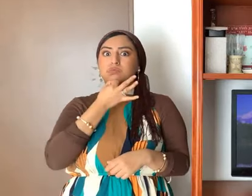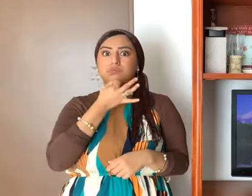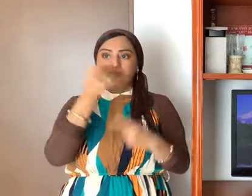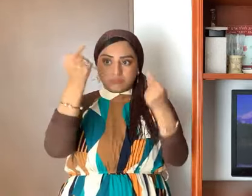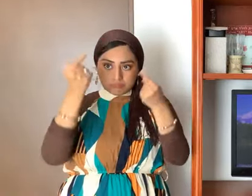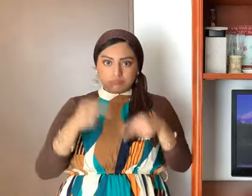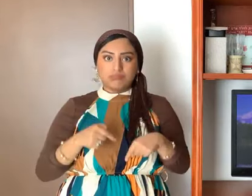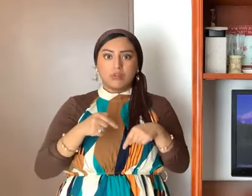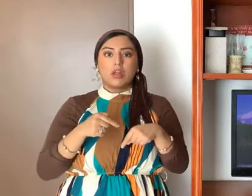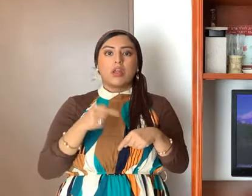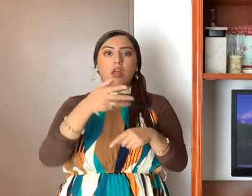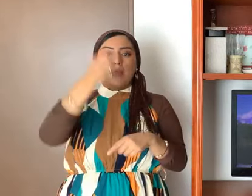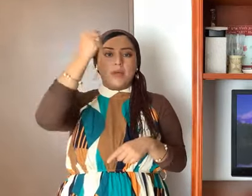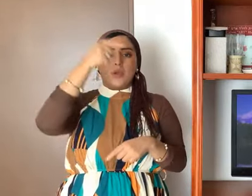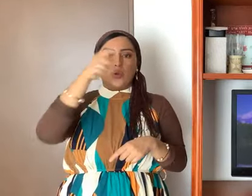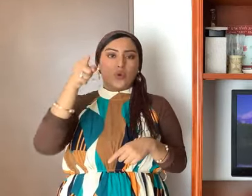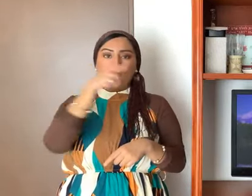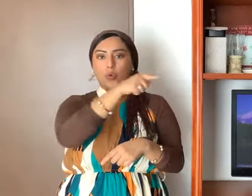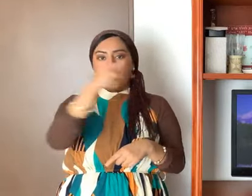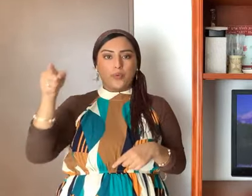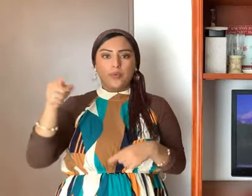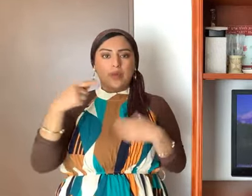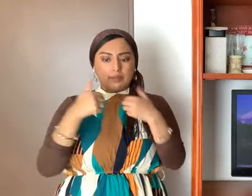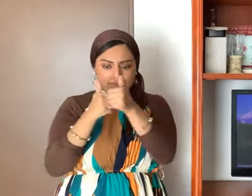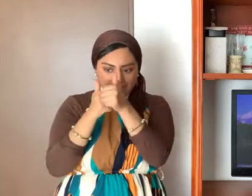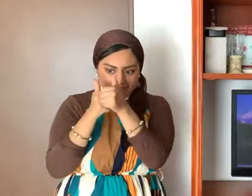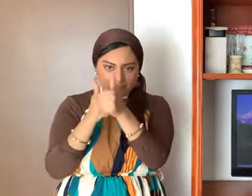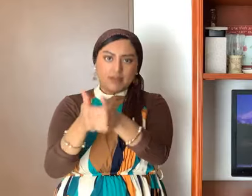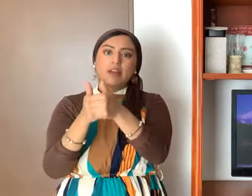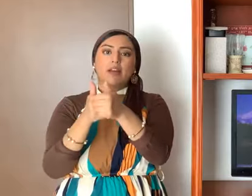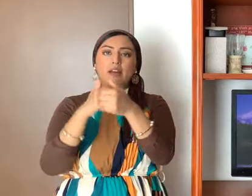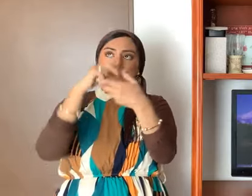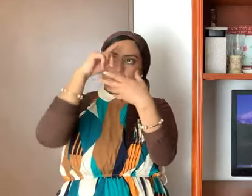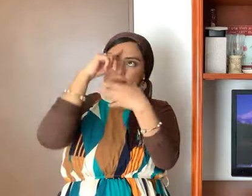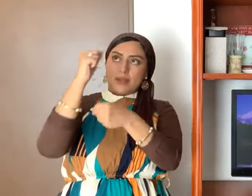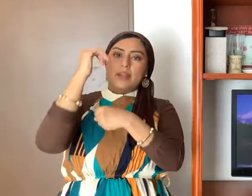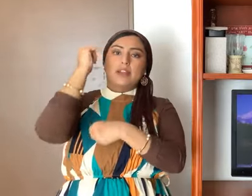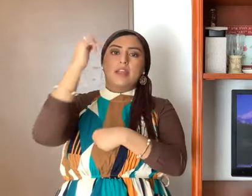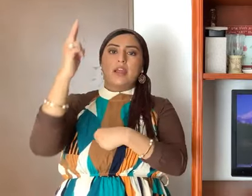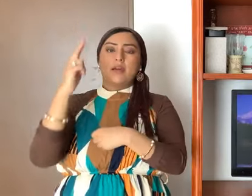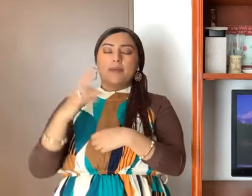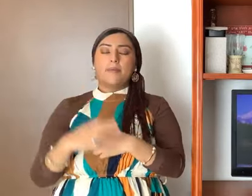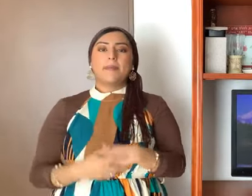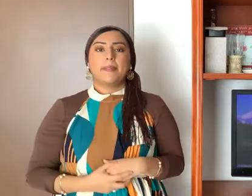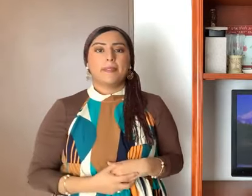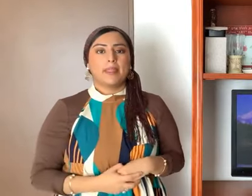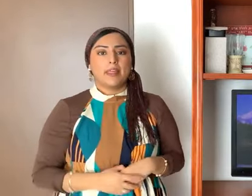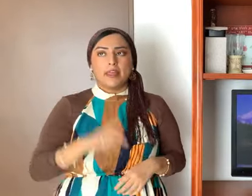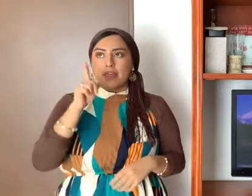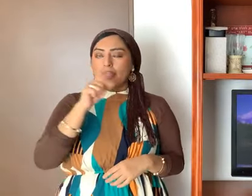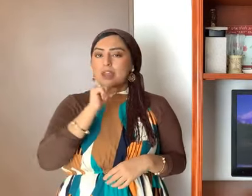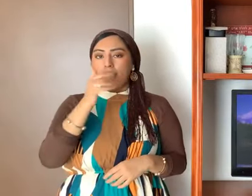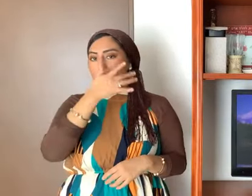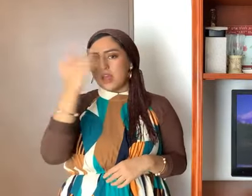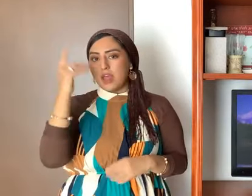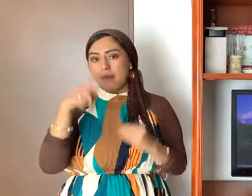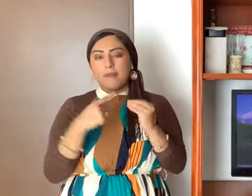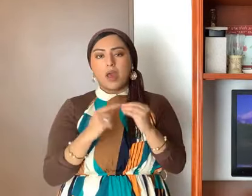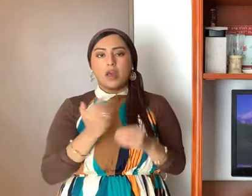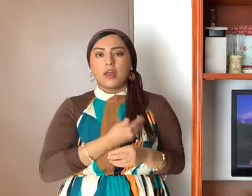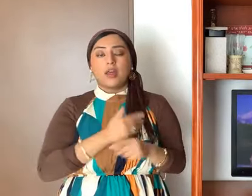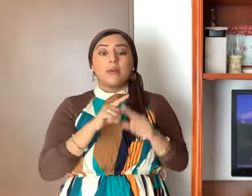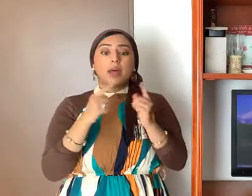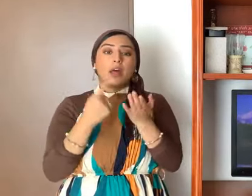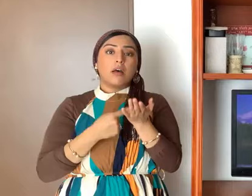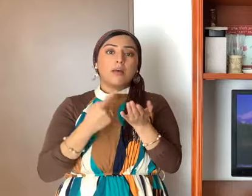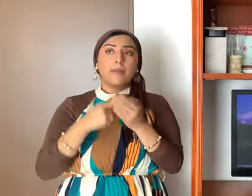por ti. Sigue adelante, persevera, confía en el Eterno. Él no se ha olvidado de nosotros, pero a veces